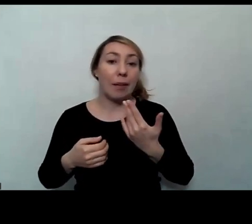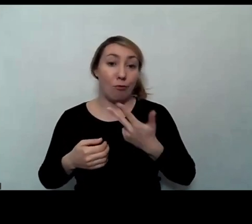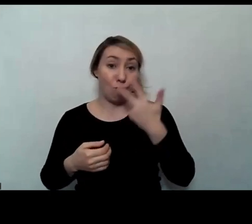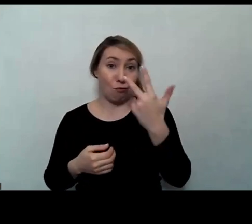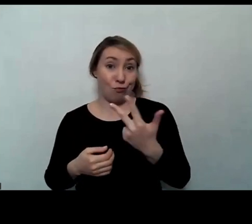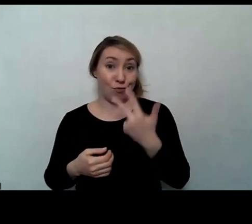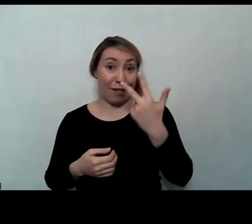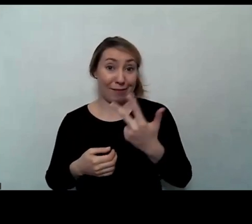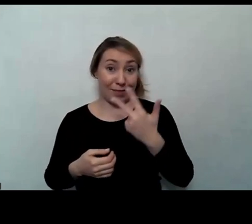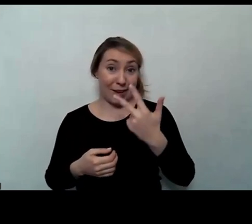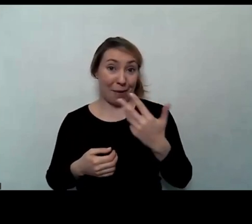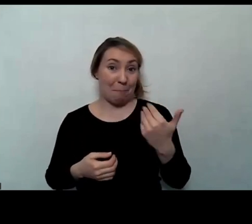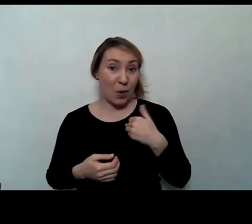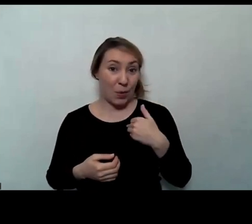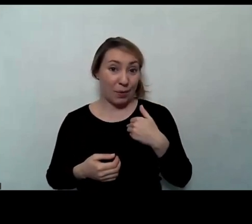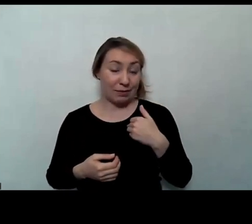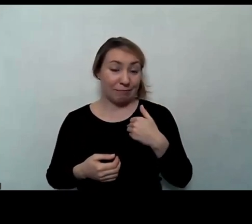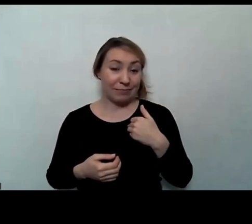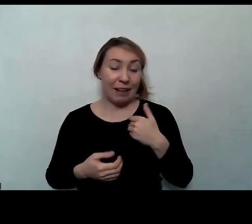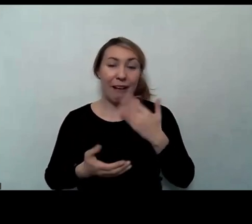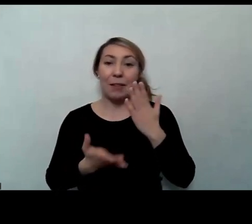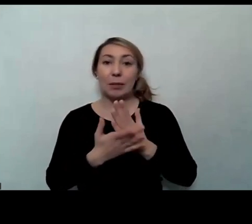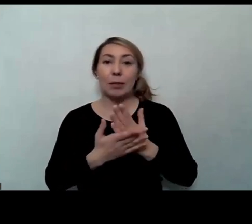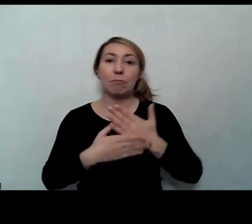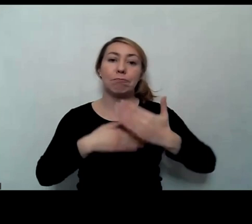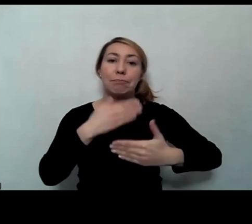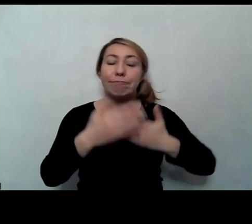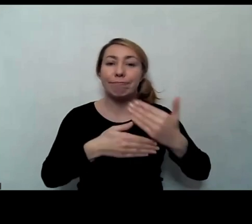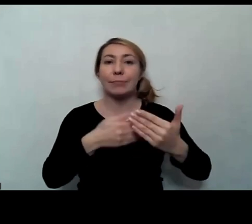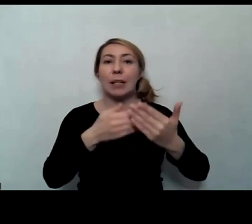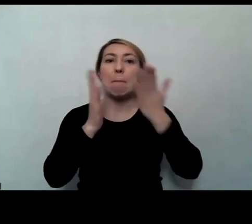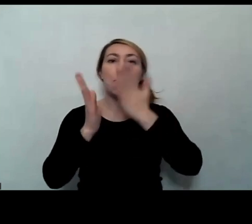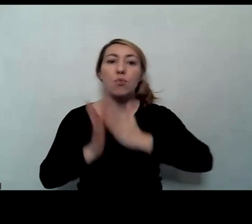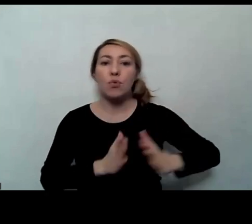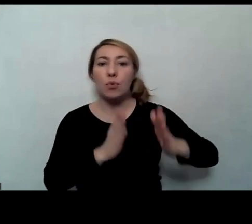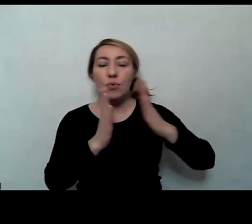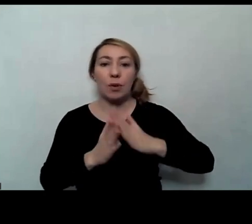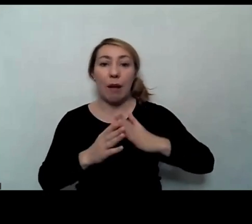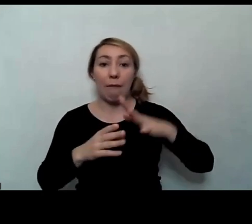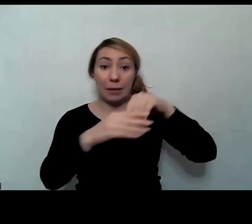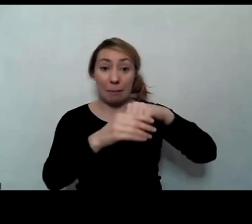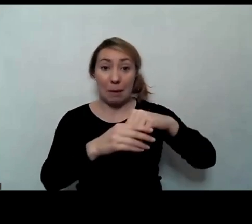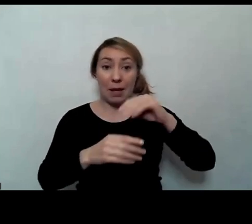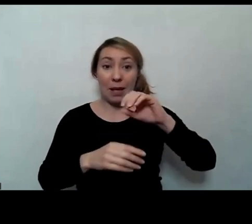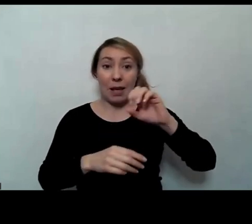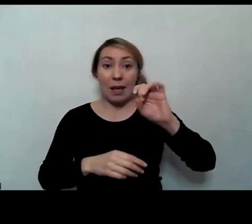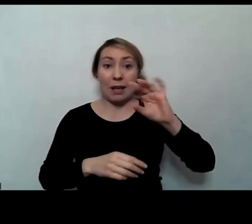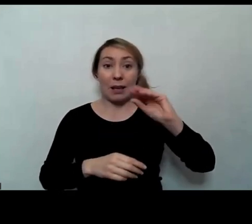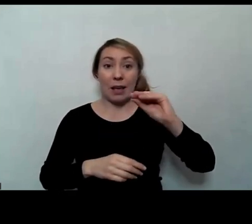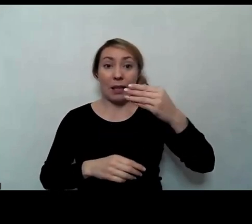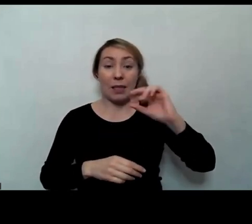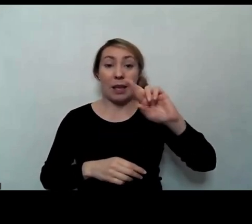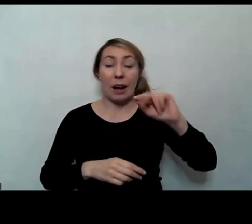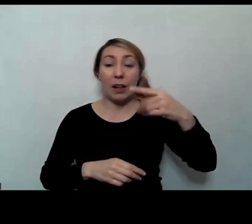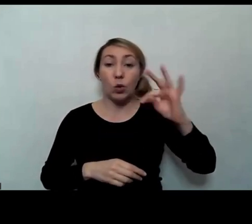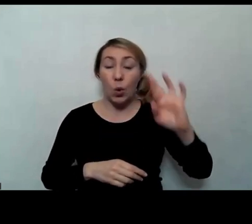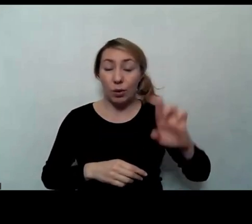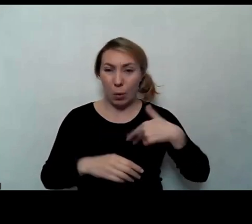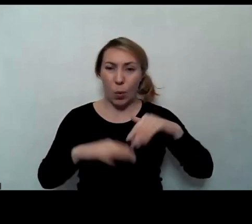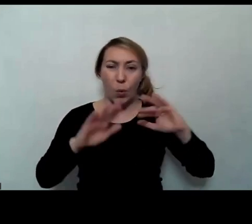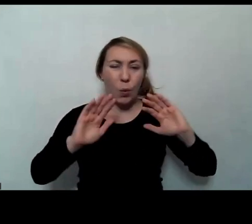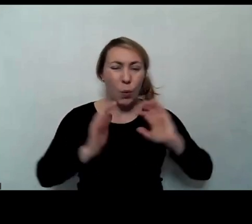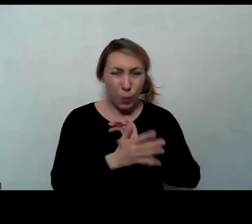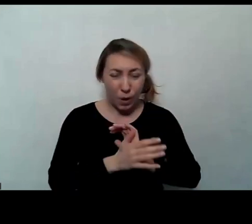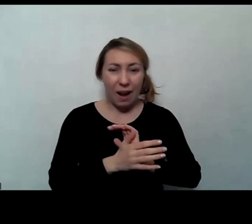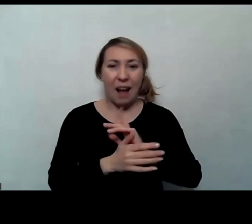3 lata ponad. Sama procedura przygotowania tego w ramach generatora była krótsza, aczkolwiek my do